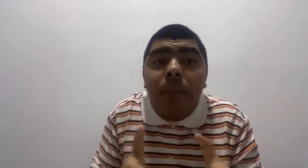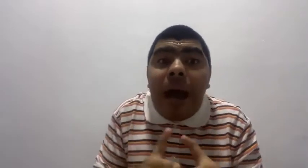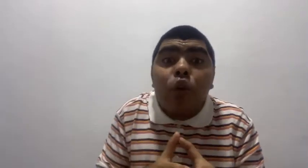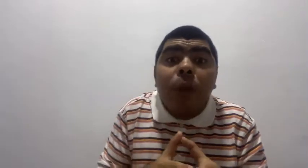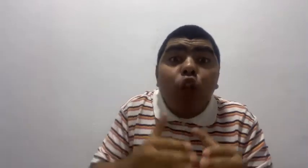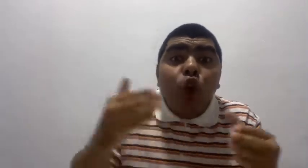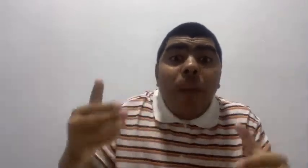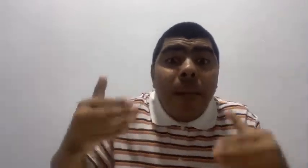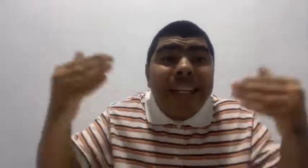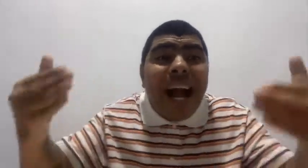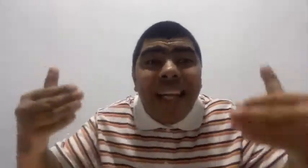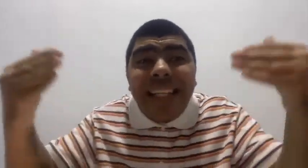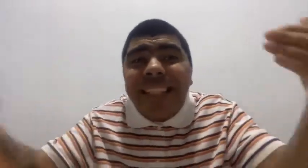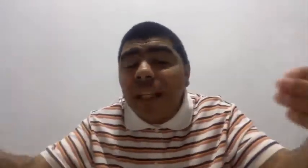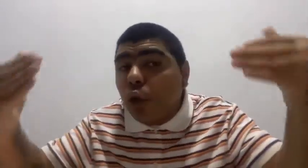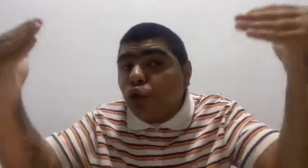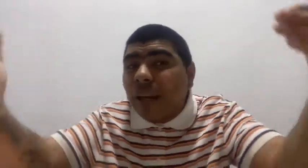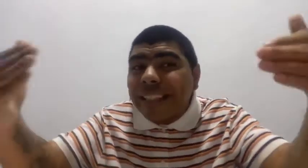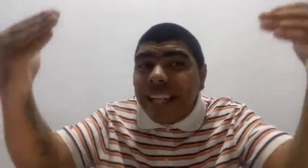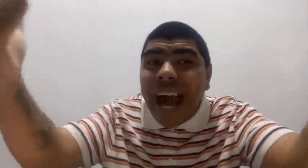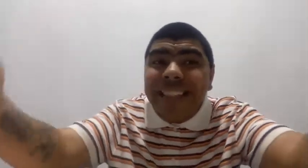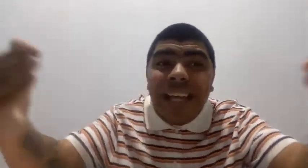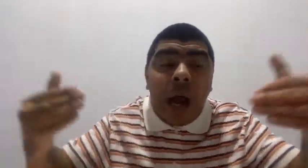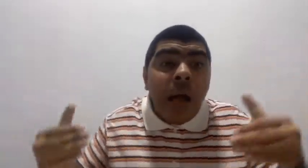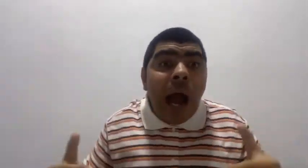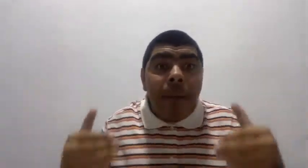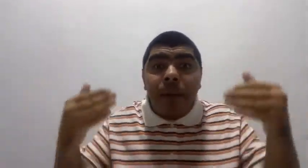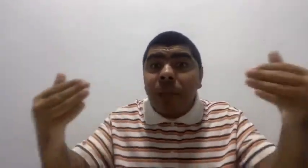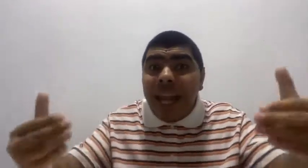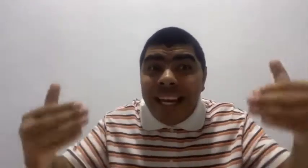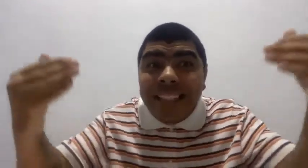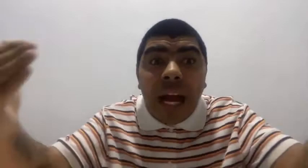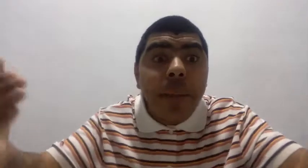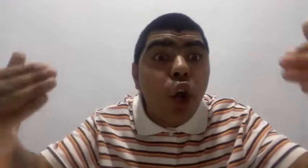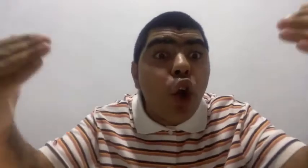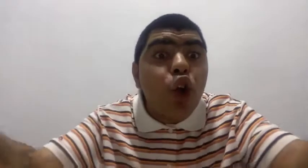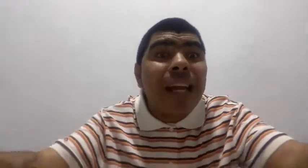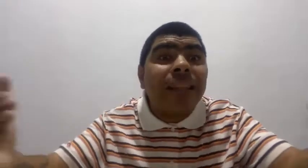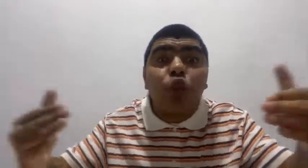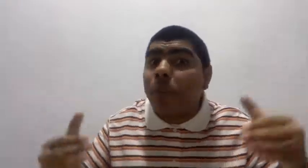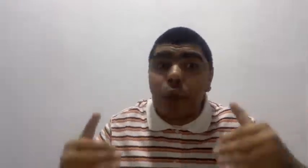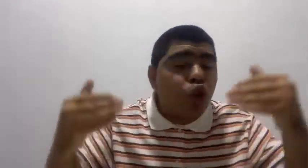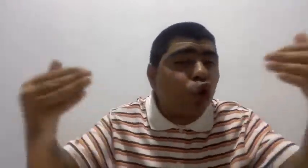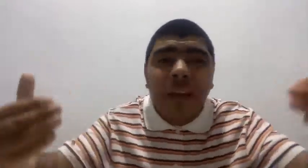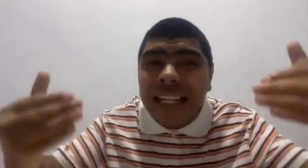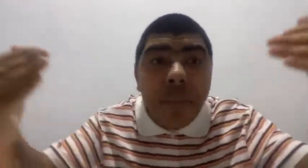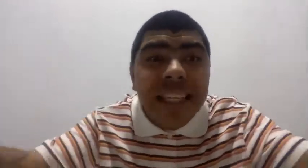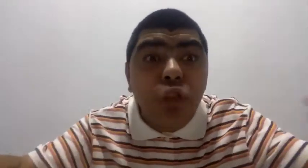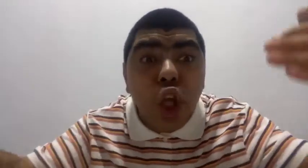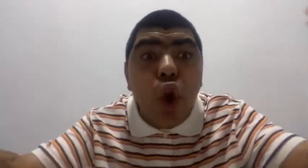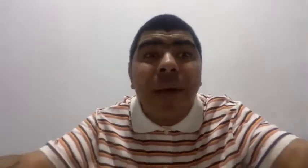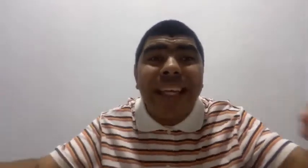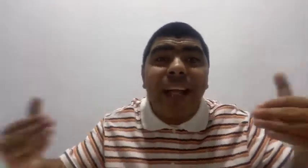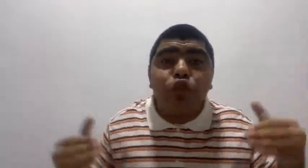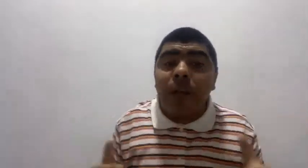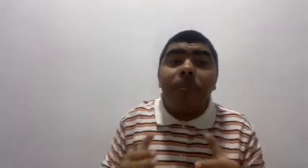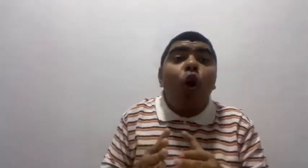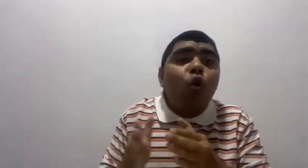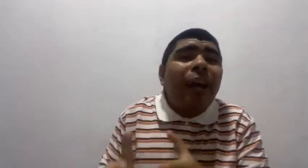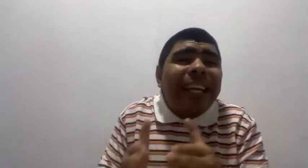hermano. No me vengas a decir que usted anda, amén, en el camino correcto, pero no está caminando en obediencia. Una de